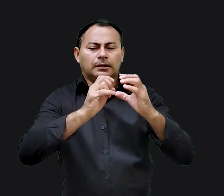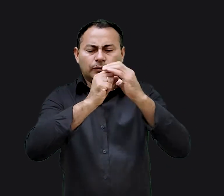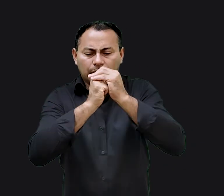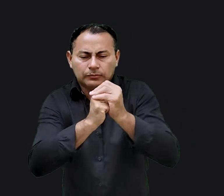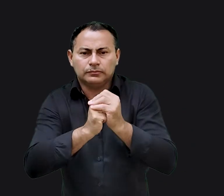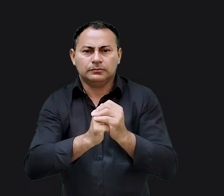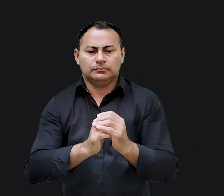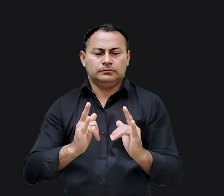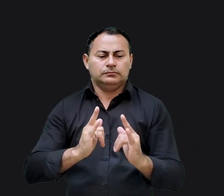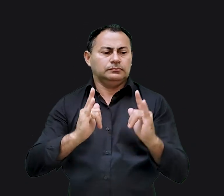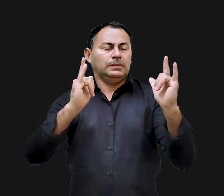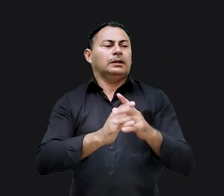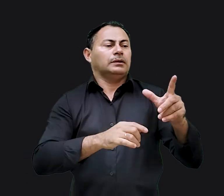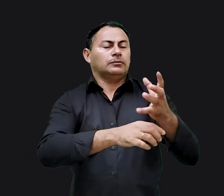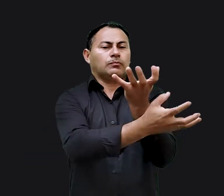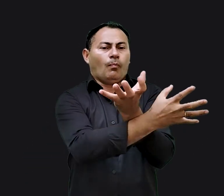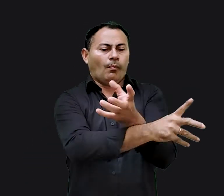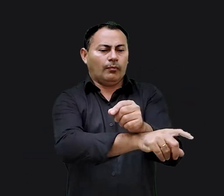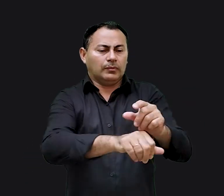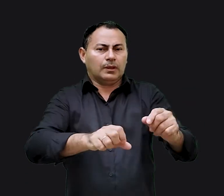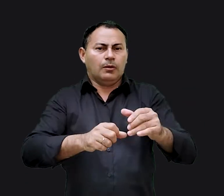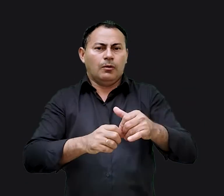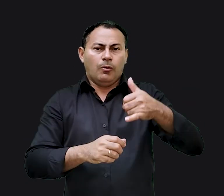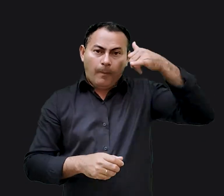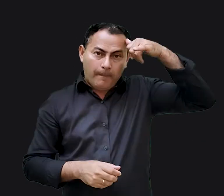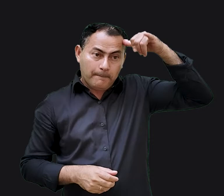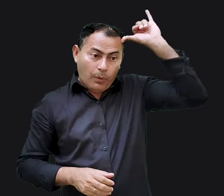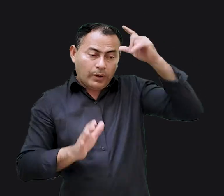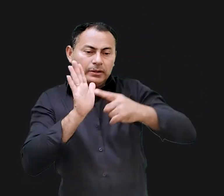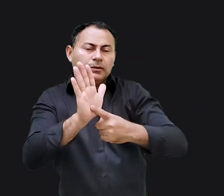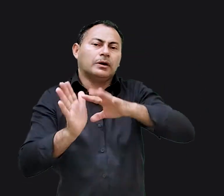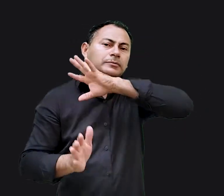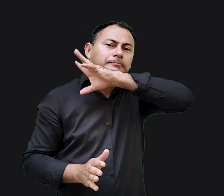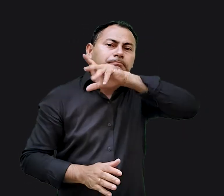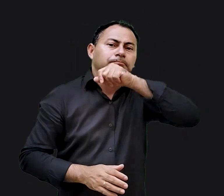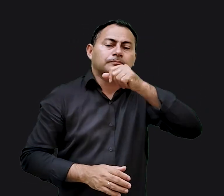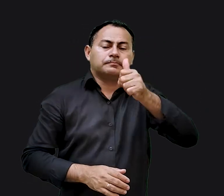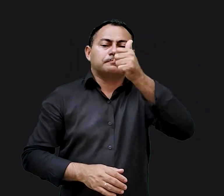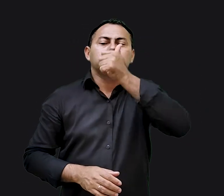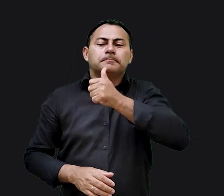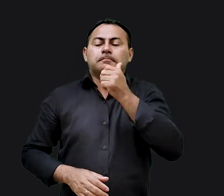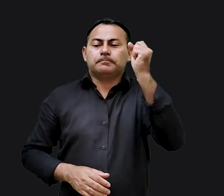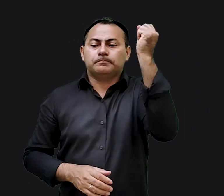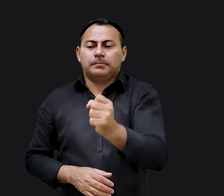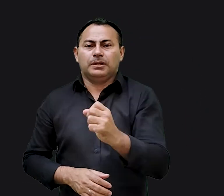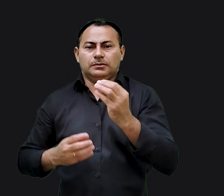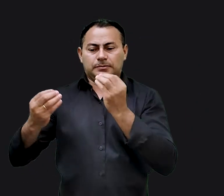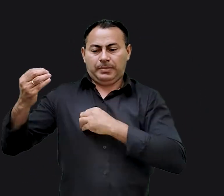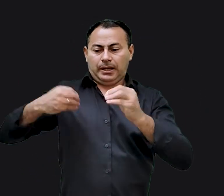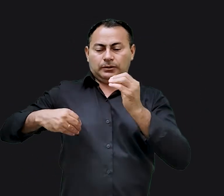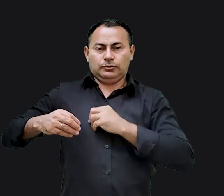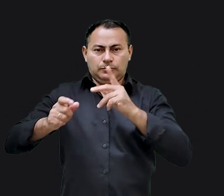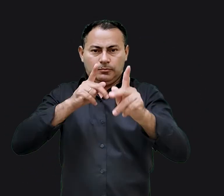ou tabernáculo lá no deserto, o boi representava os animais que eram sacrificados pelos pecados do